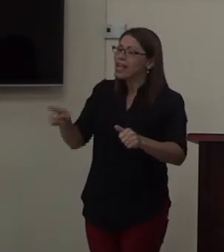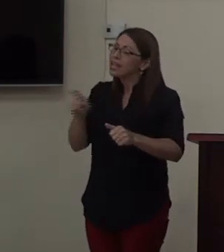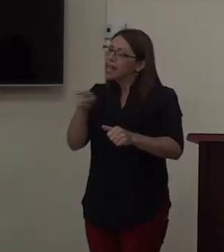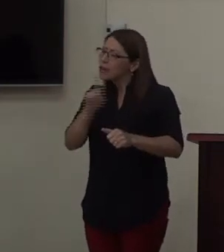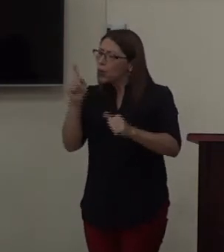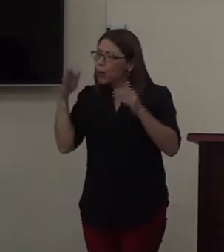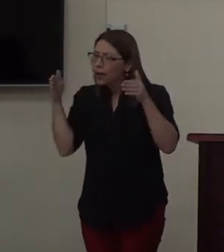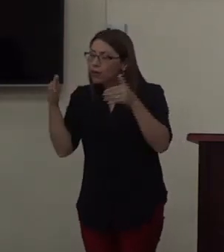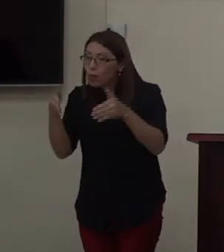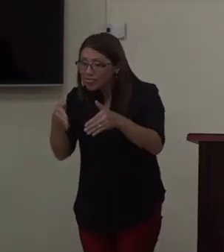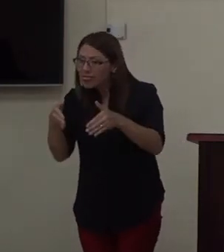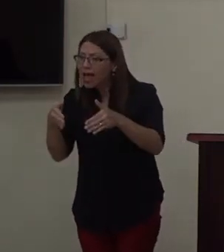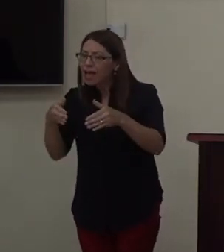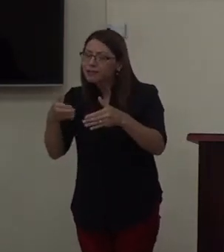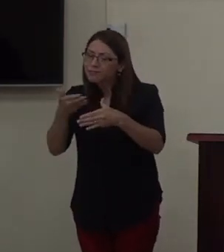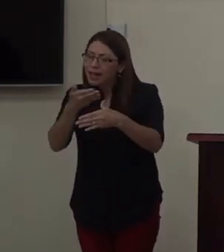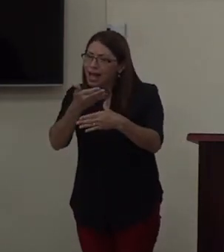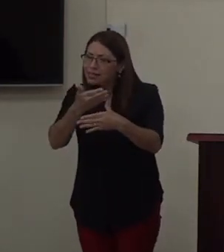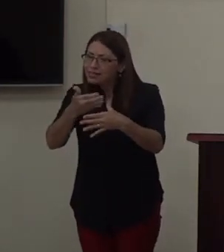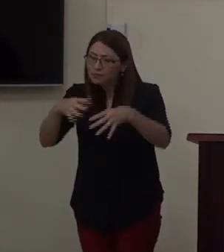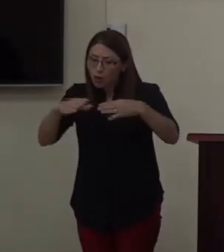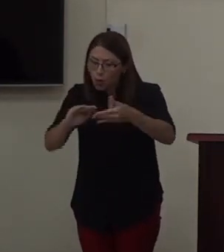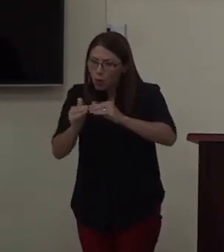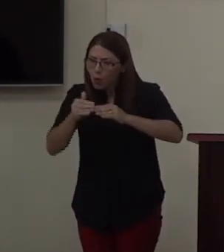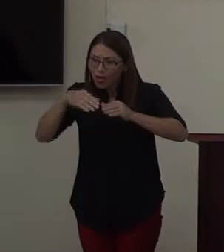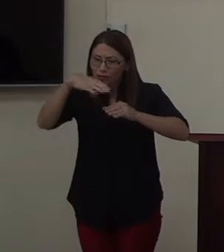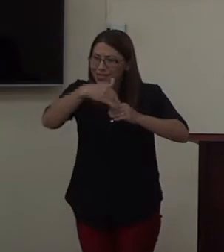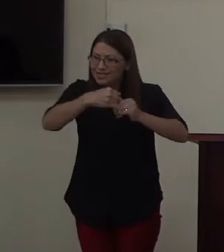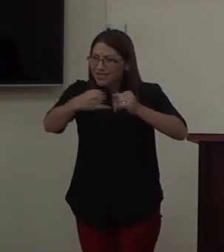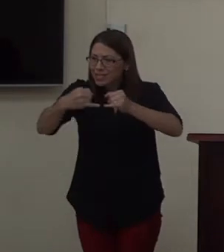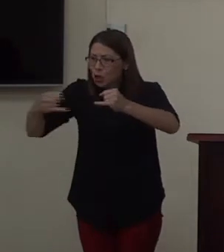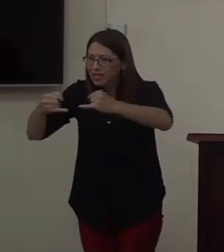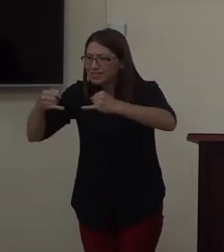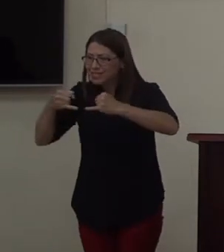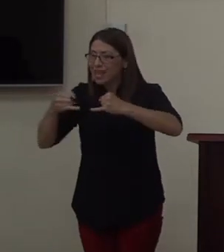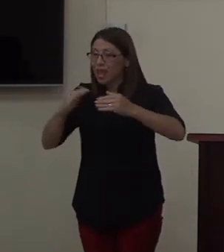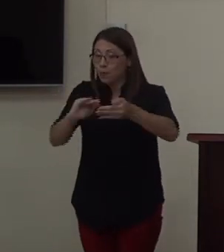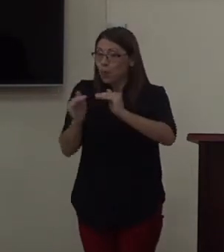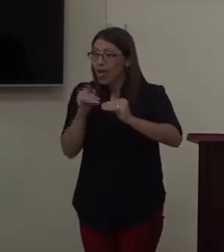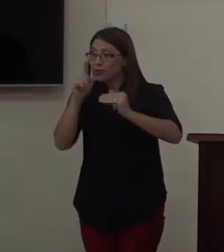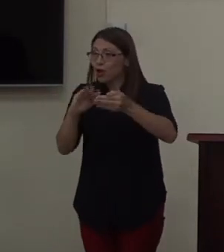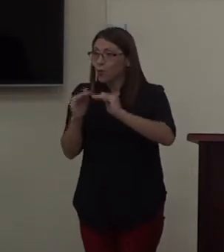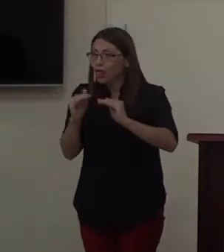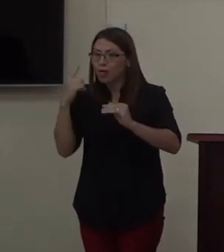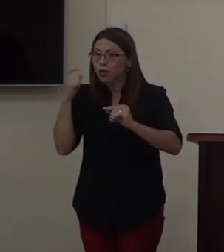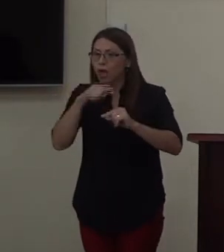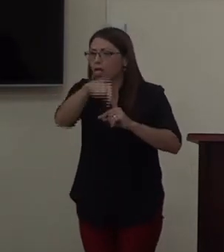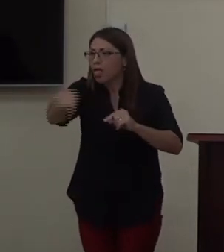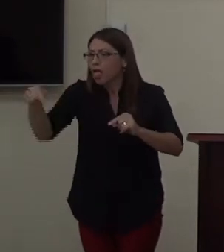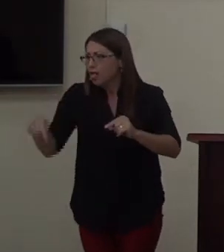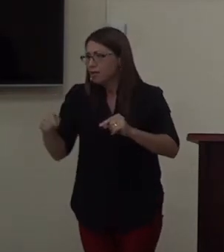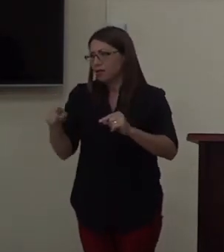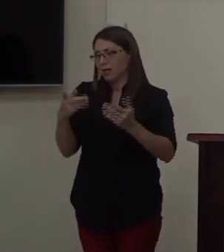en cuenta las divisiones en poblado de una comunidad, ¿verdad? Estamos fallando porque la situación de vitalidad de